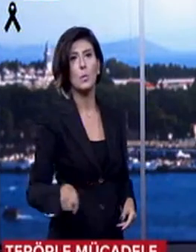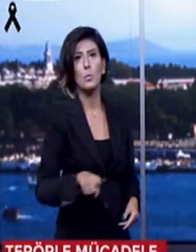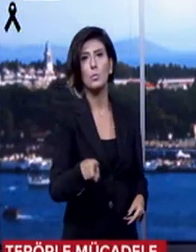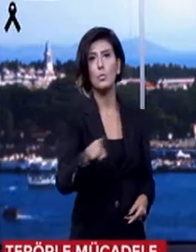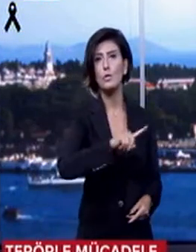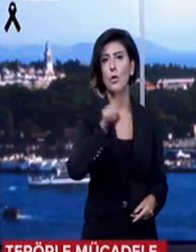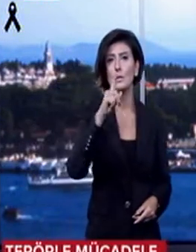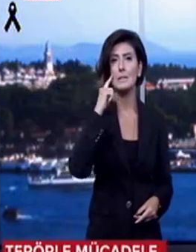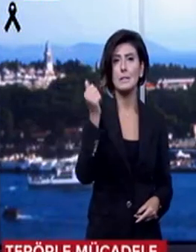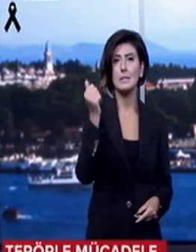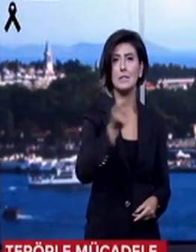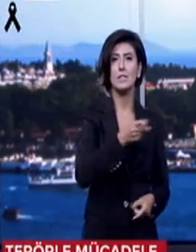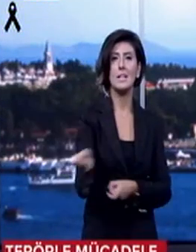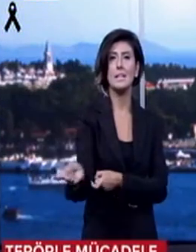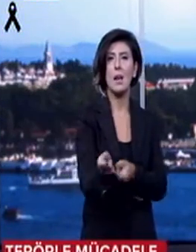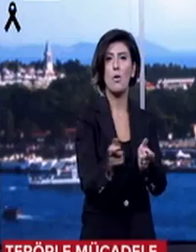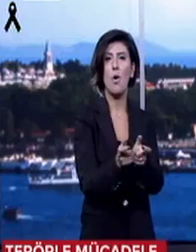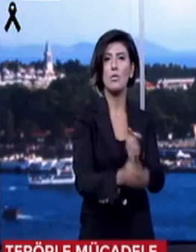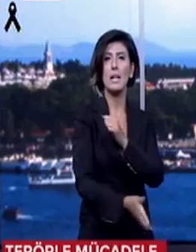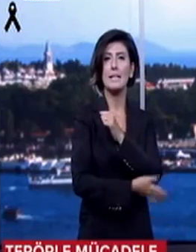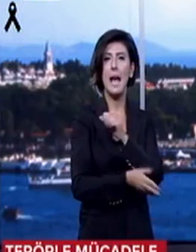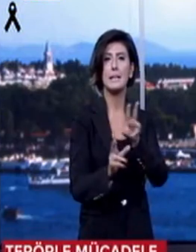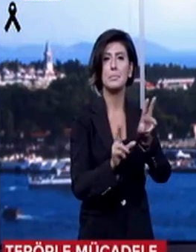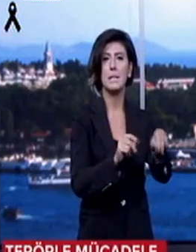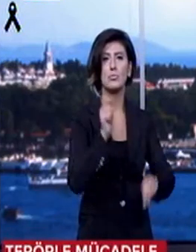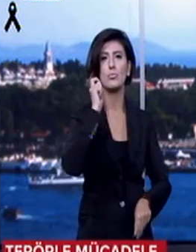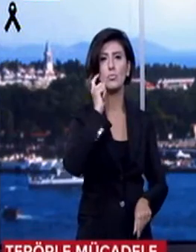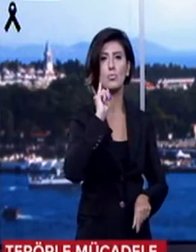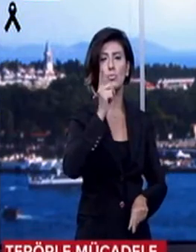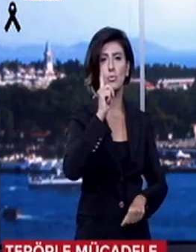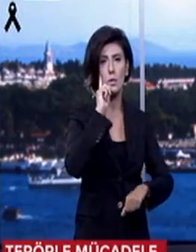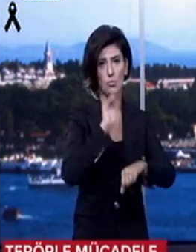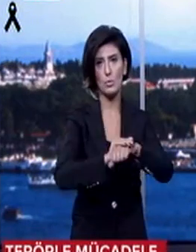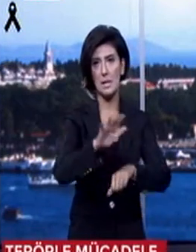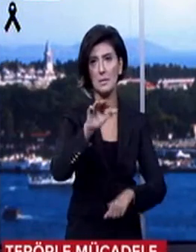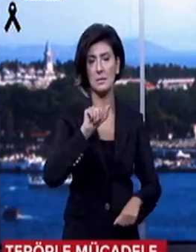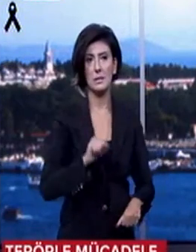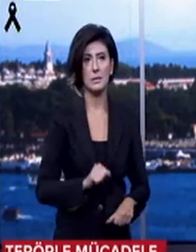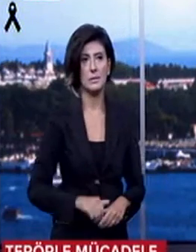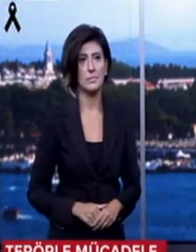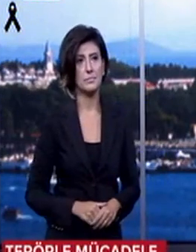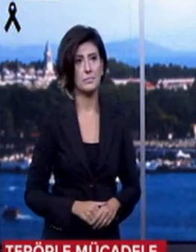Şanlıurfa'da 10 kişi terör örgütünün yardım ve yatak suçundan gözaltına alındı.